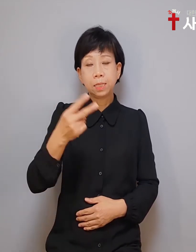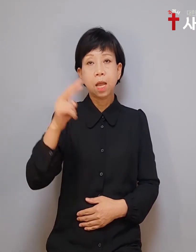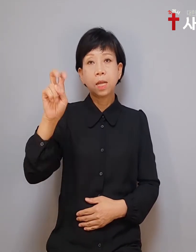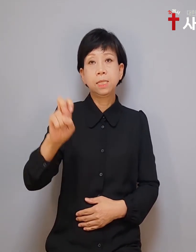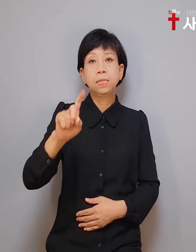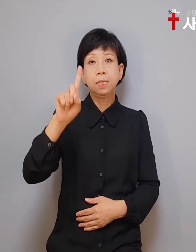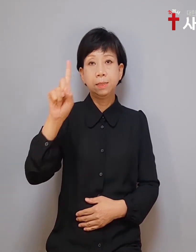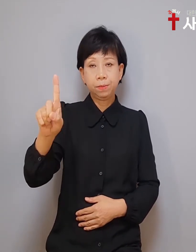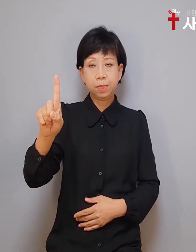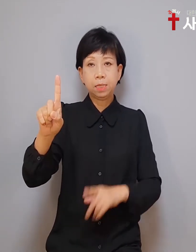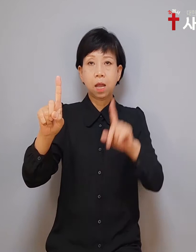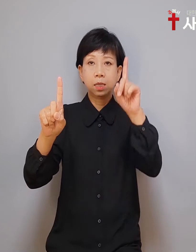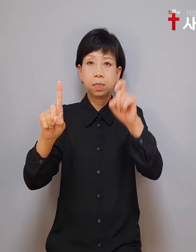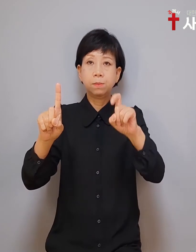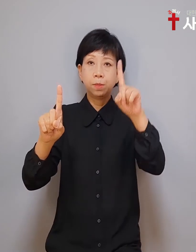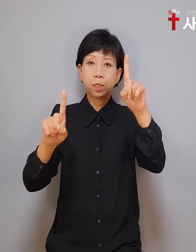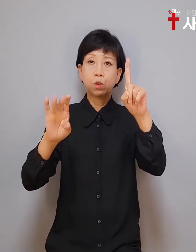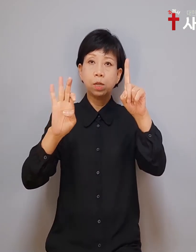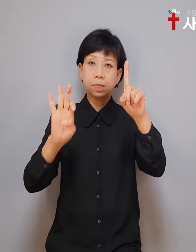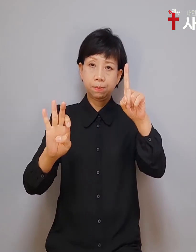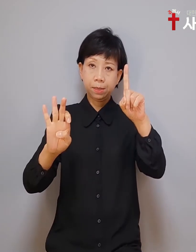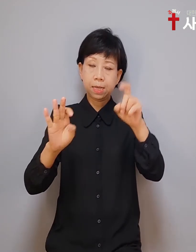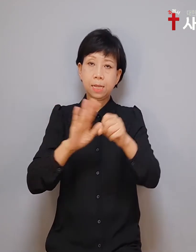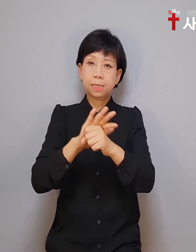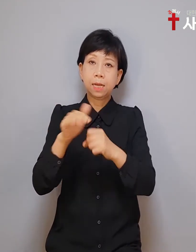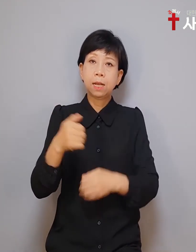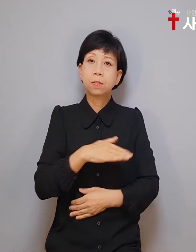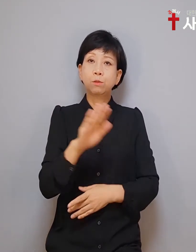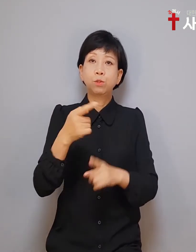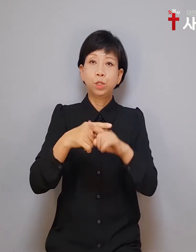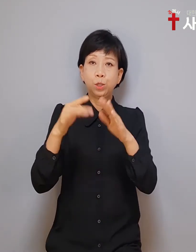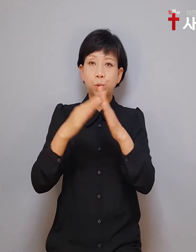(2021년 11월 14일) 사랑하는 우리 교회를